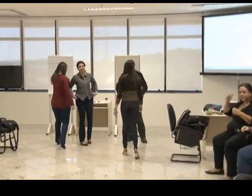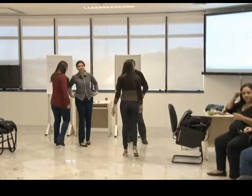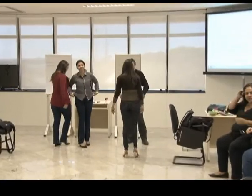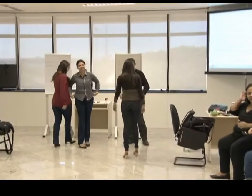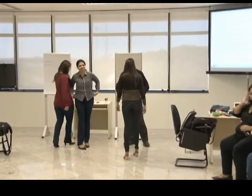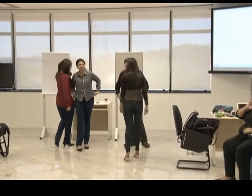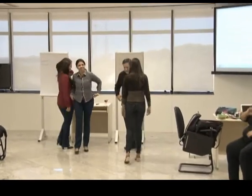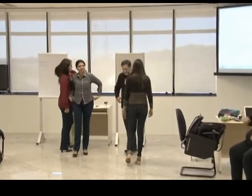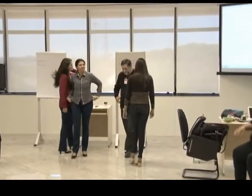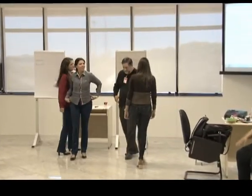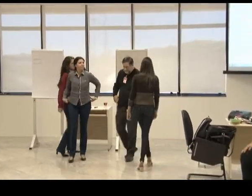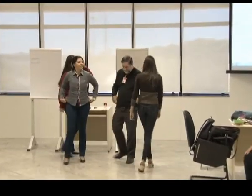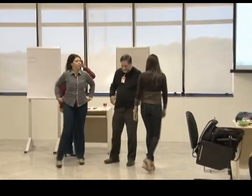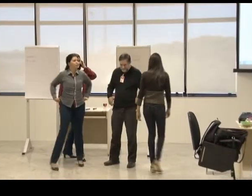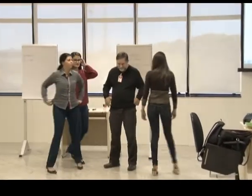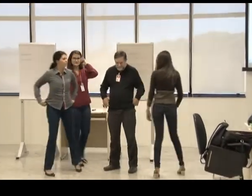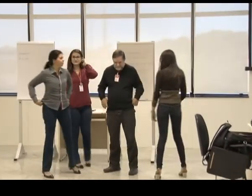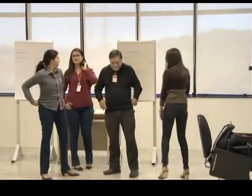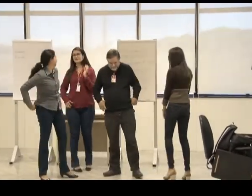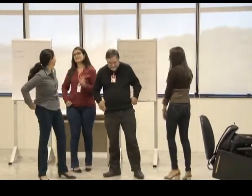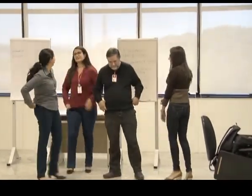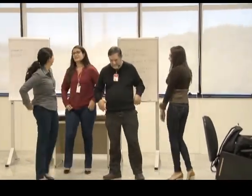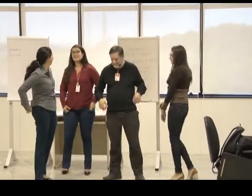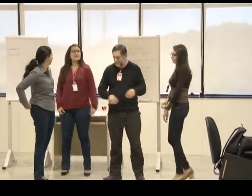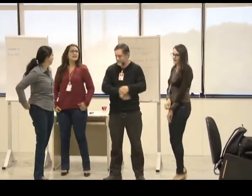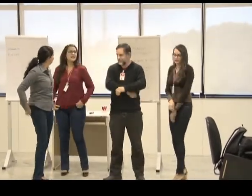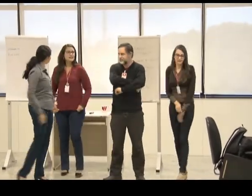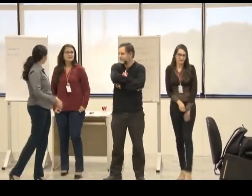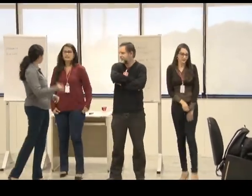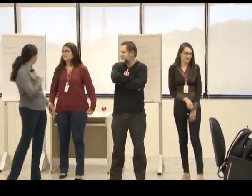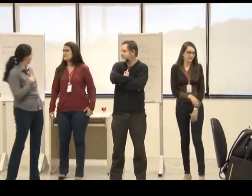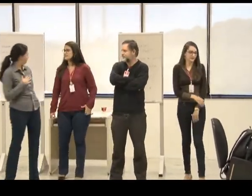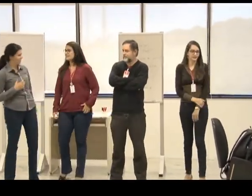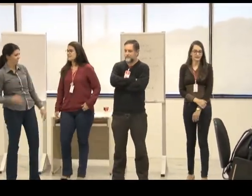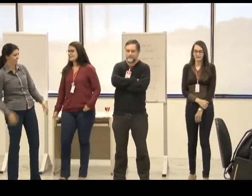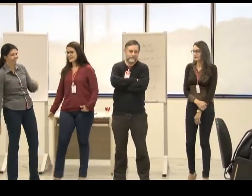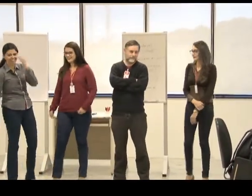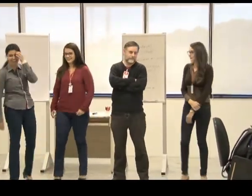coisas. É a vida. É que minha vida social é muito intensa.